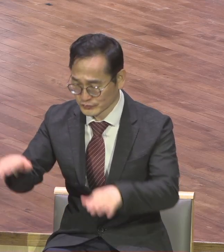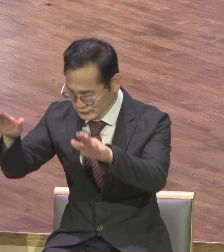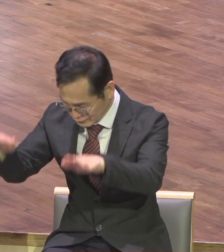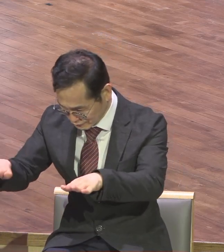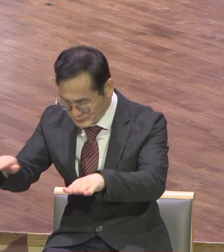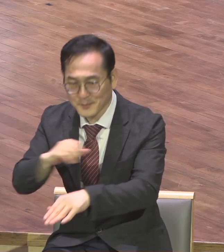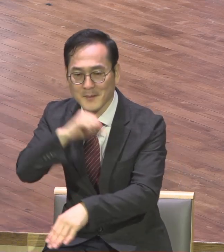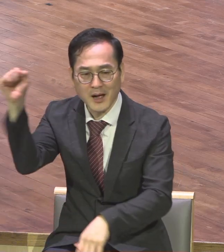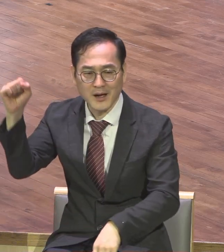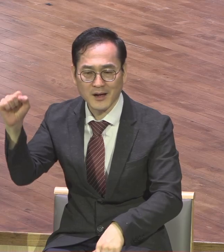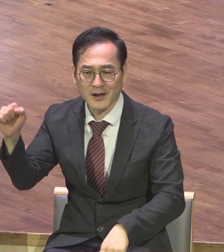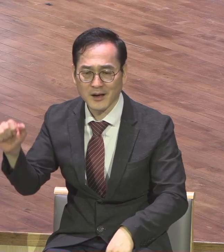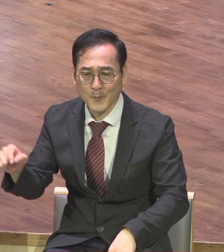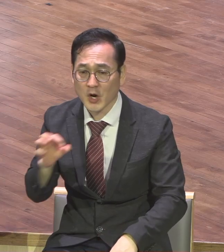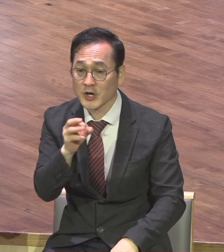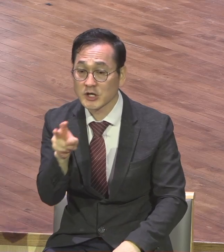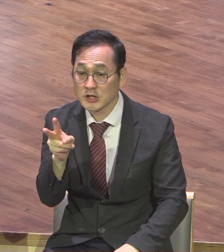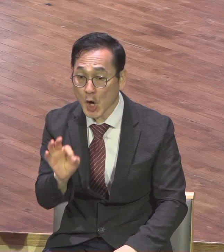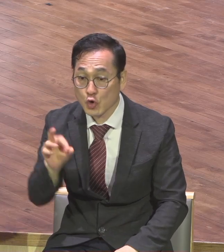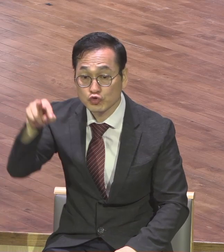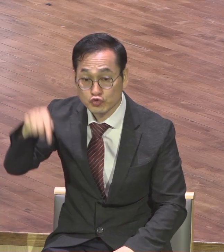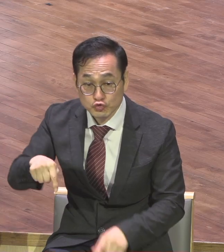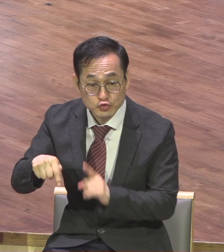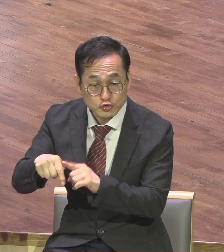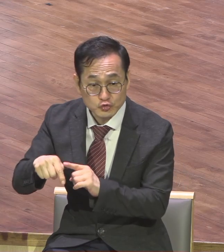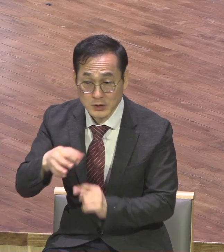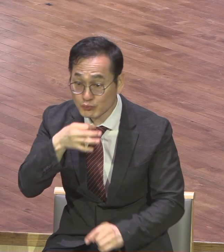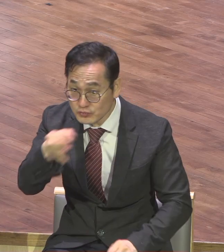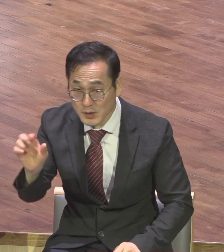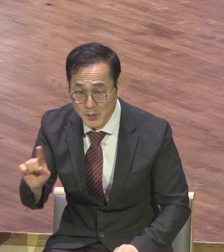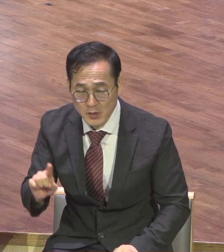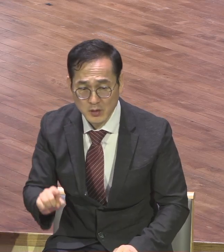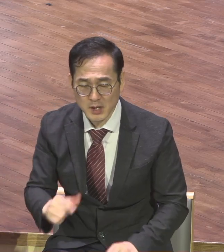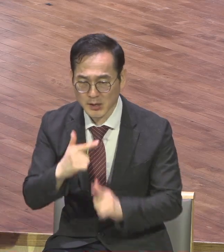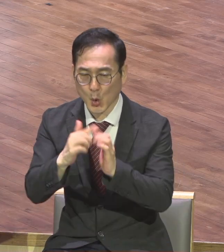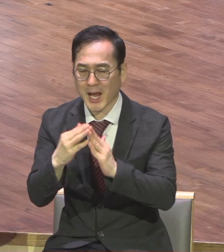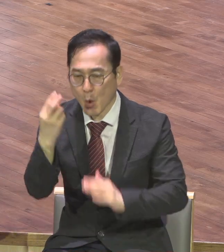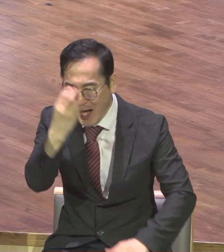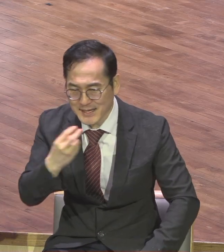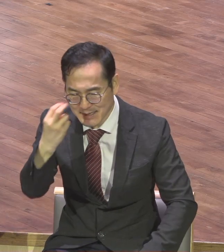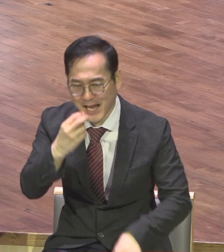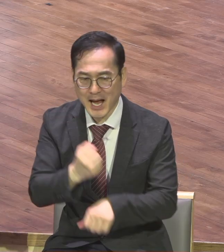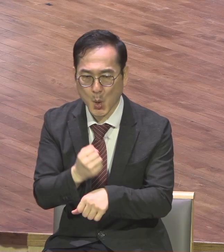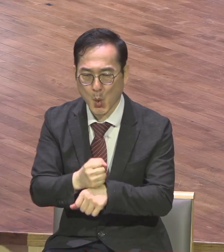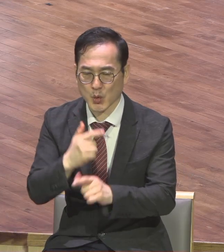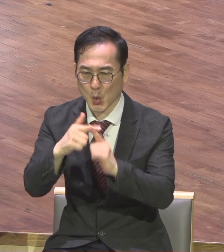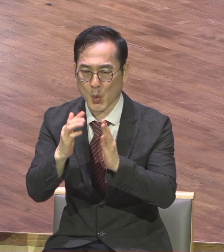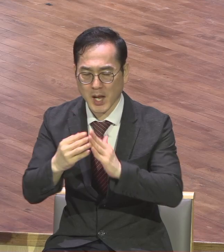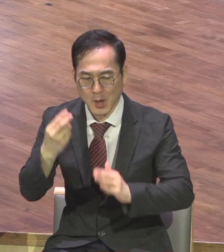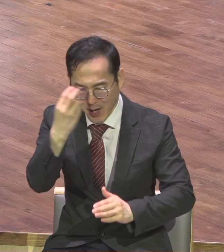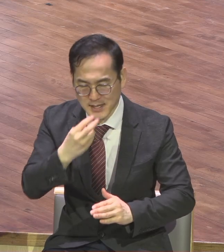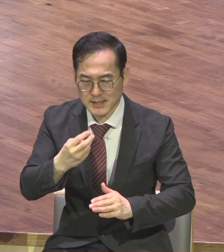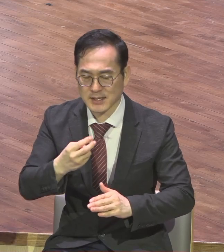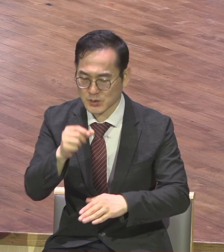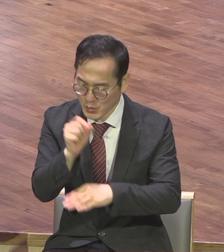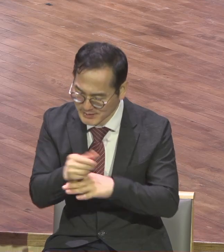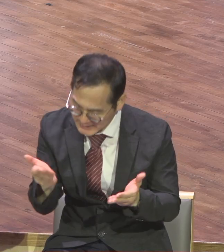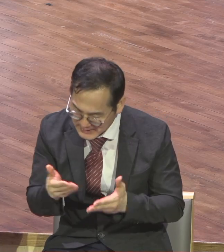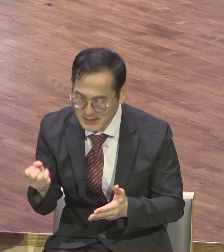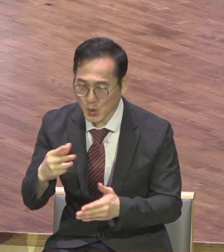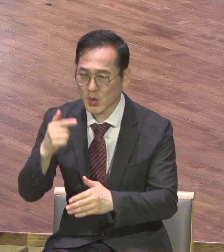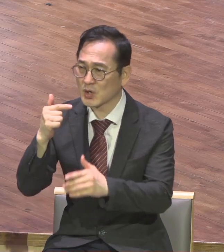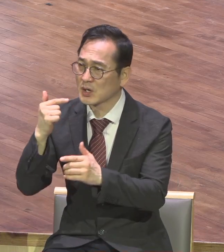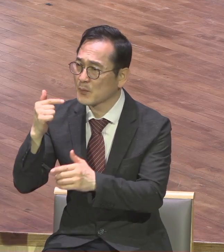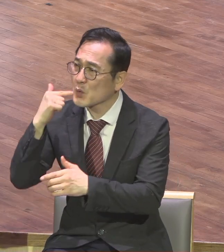초대교회 한국교회에 있던 직분인데 교회 관리하고 또 행정도 보고